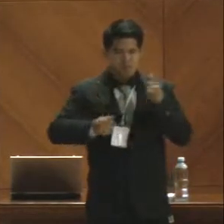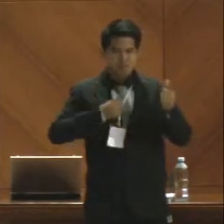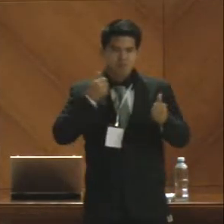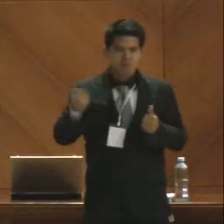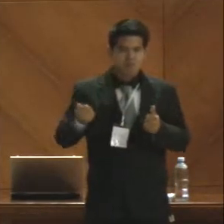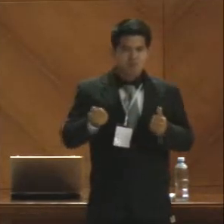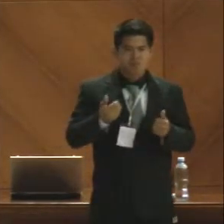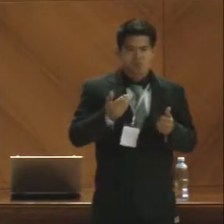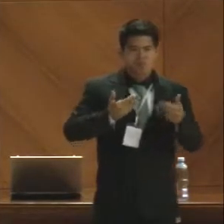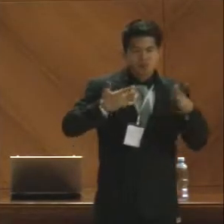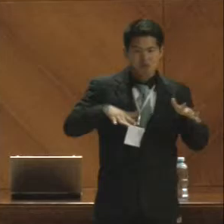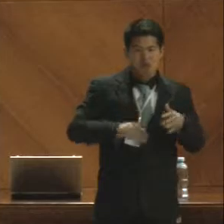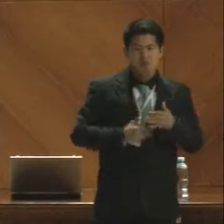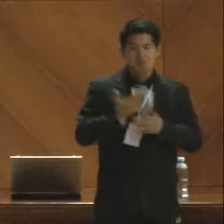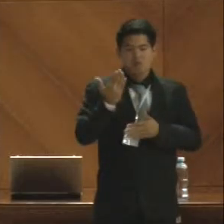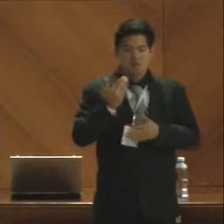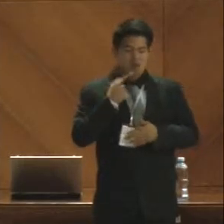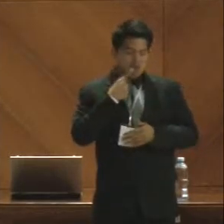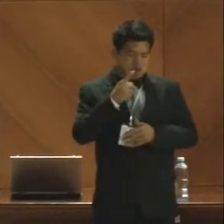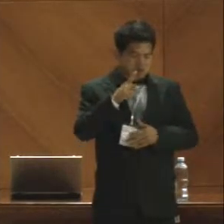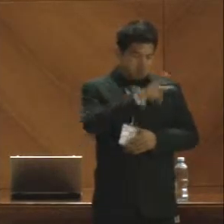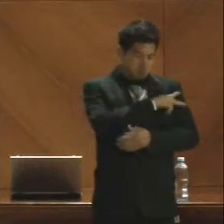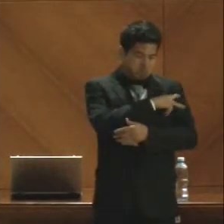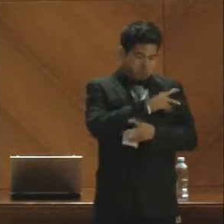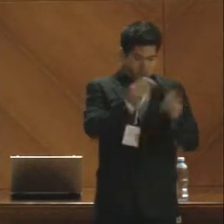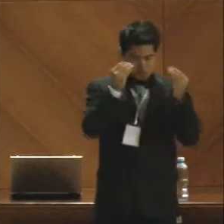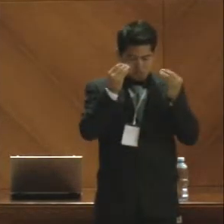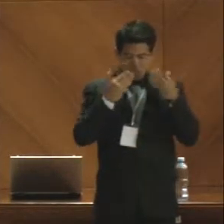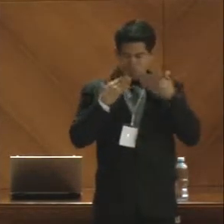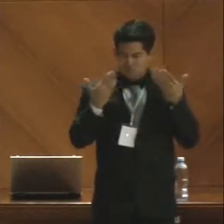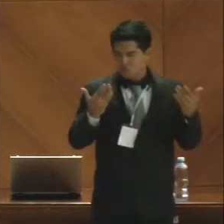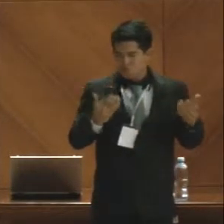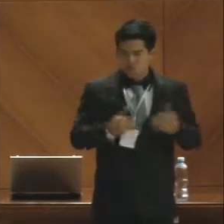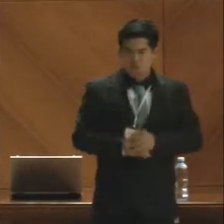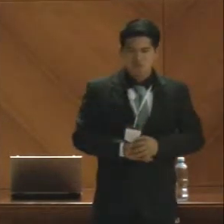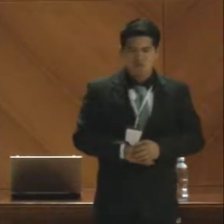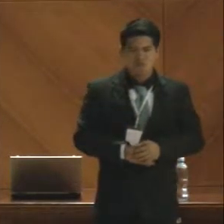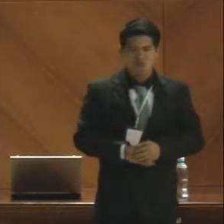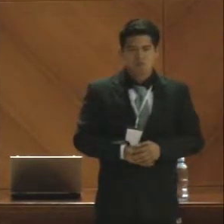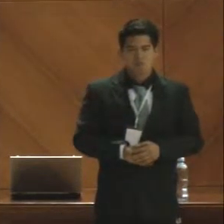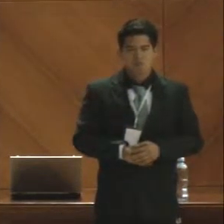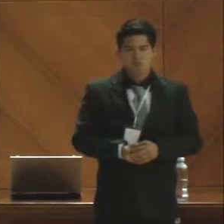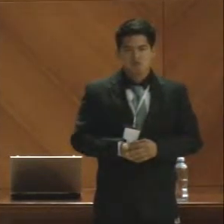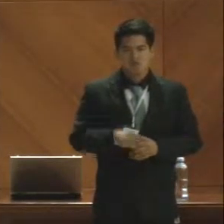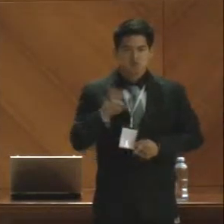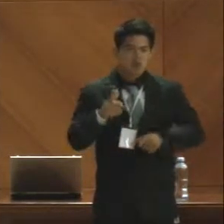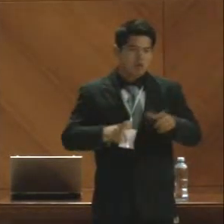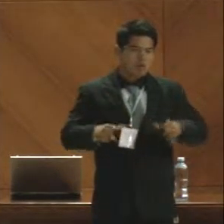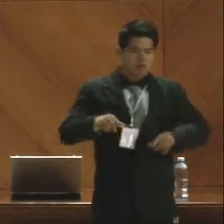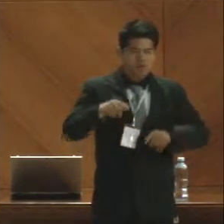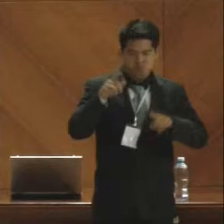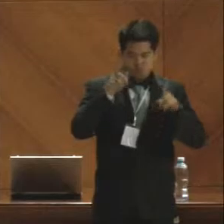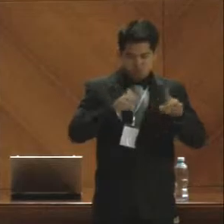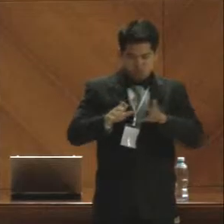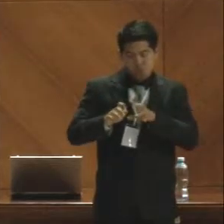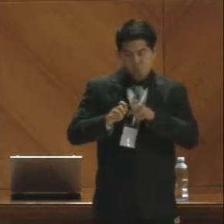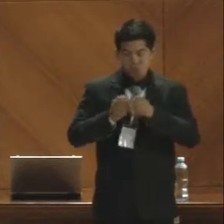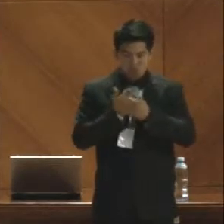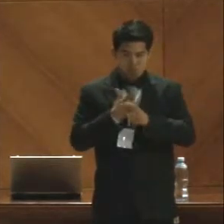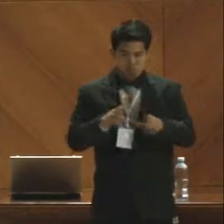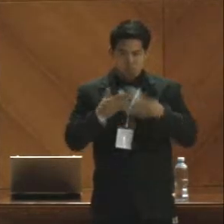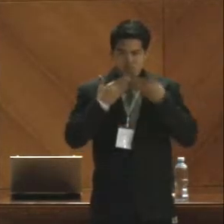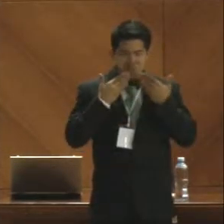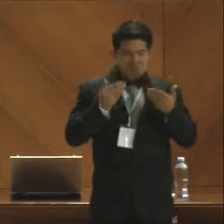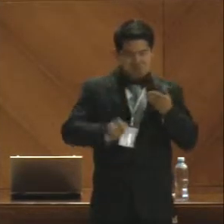libre y han hecho cosas mucho más interesantes que los profesores. La tercera libertad del software libre es la libertad de compartir, la libertad de